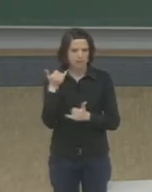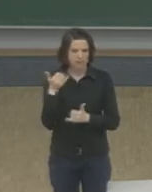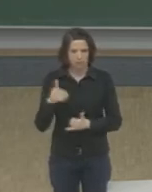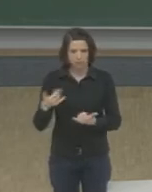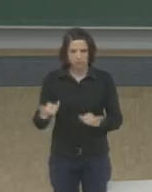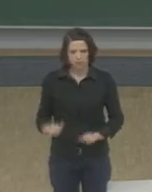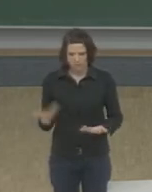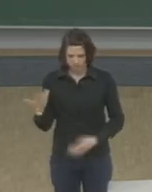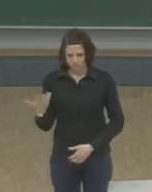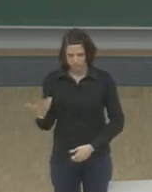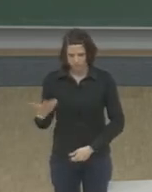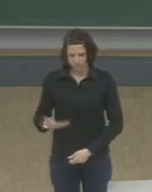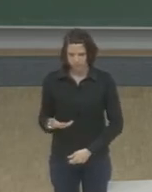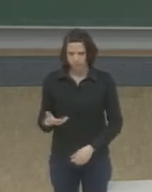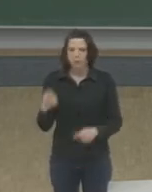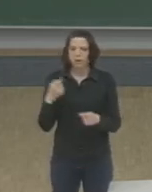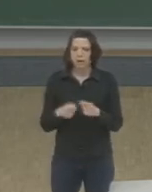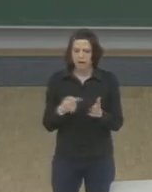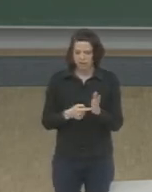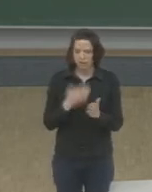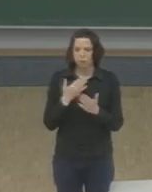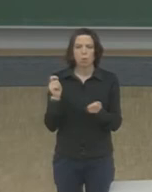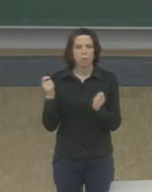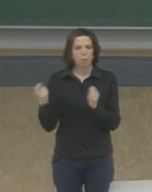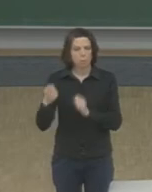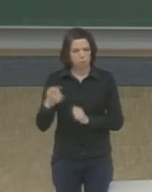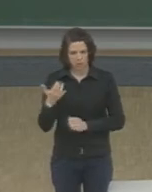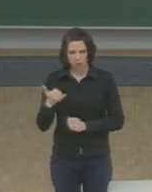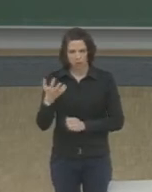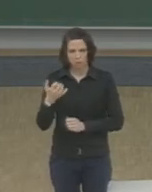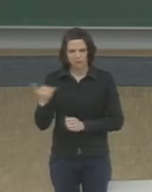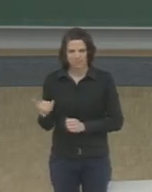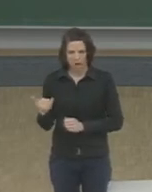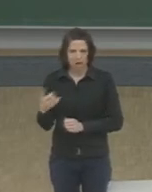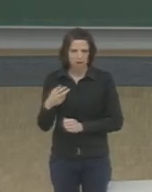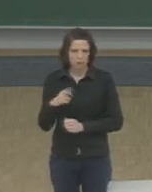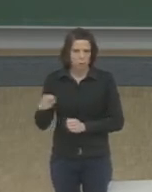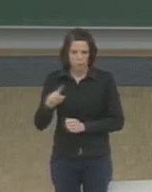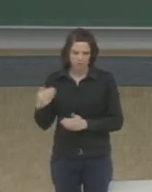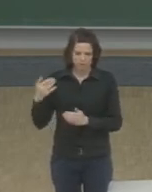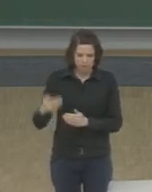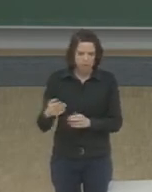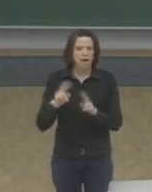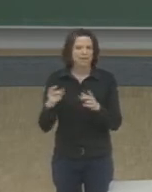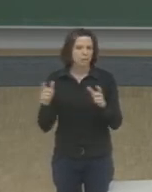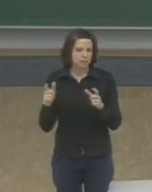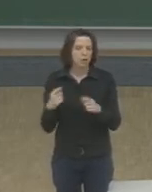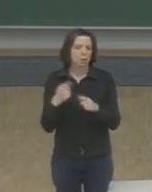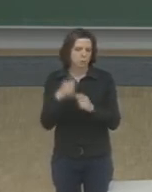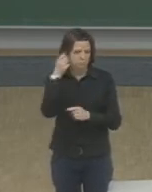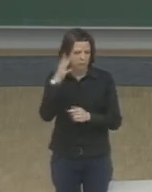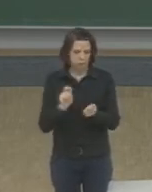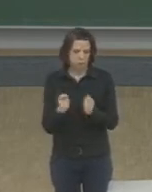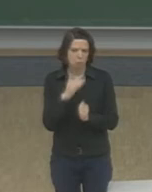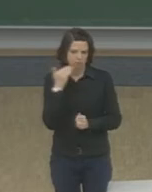einige Schlaglichter. Erstens gesamtgesellschaftlich und bildungspolitisch. Die neuhumanistische Idee, dass